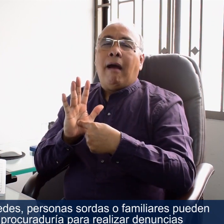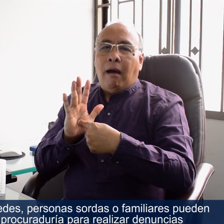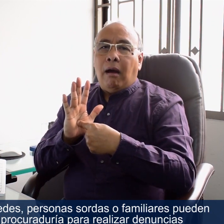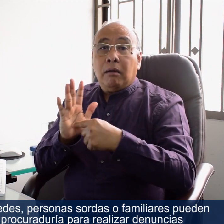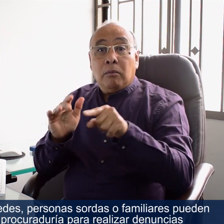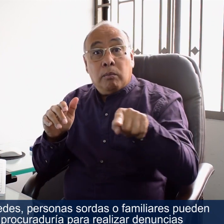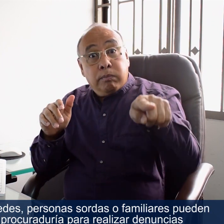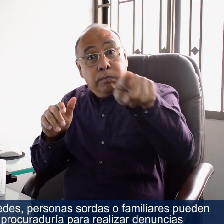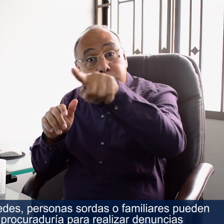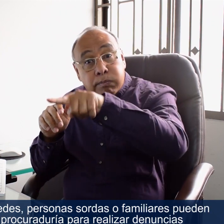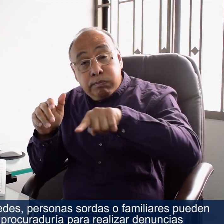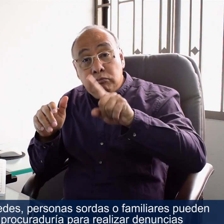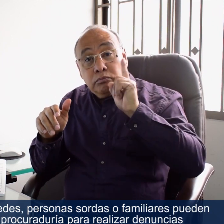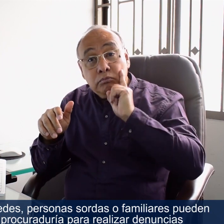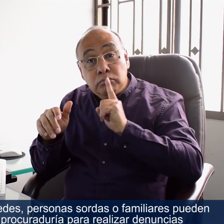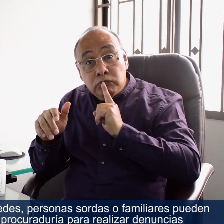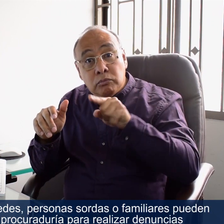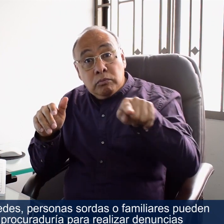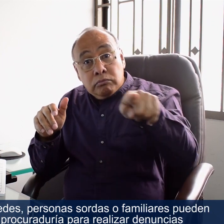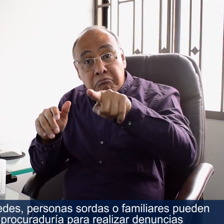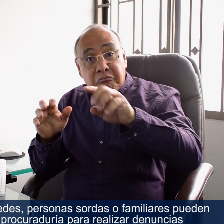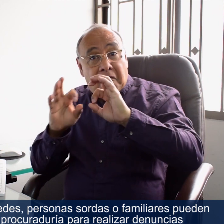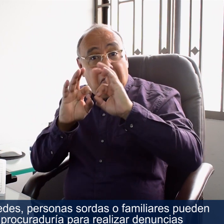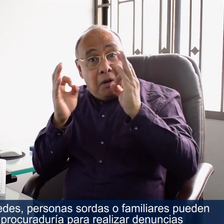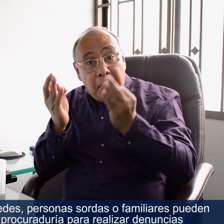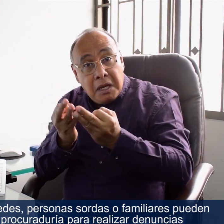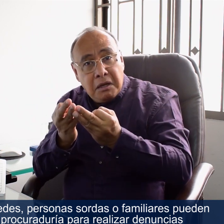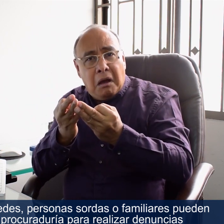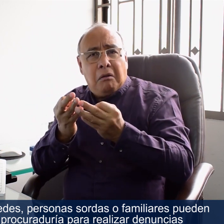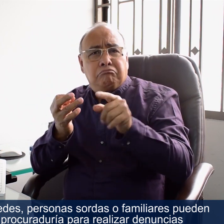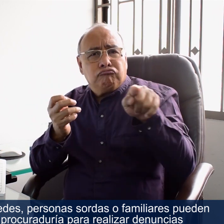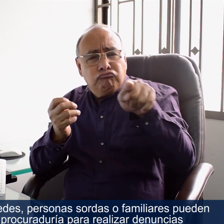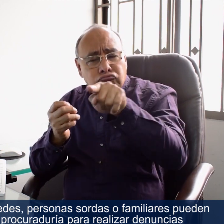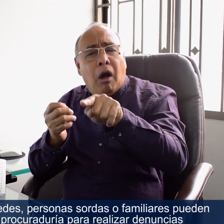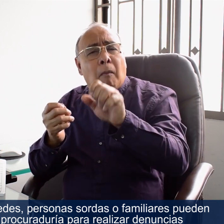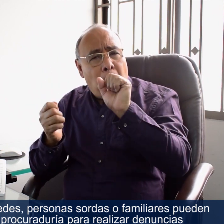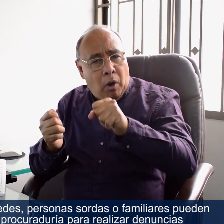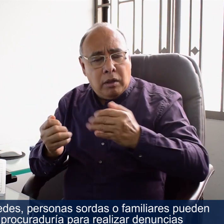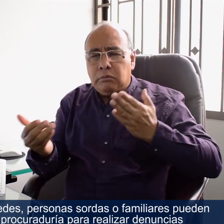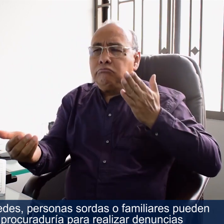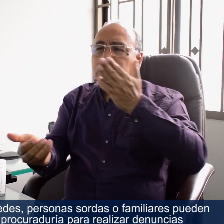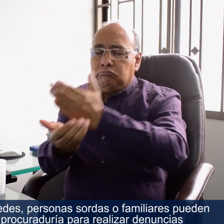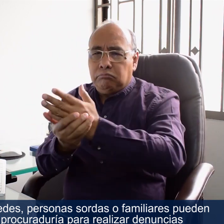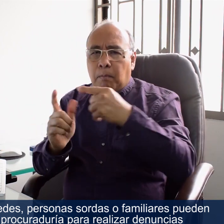Así que ustedes, personas sordas o familiares, pueden ir a la Procuraduría para realizar denuncias.